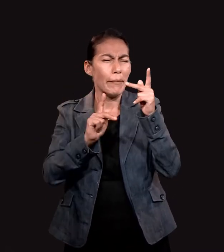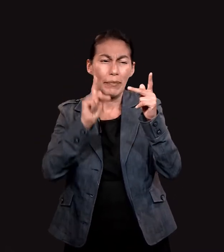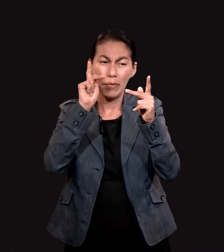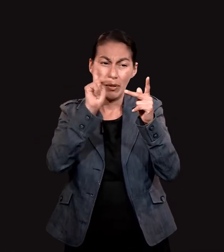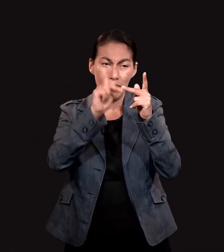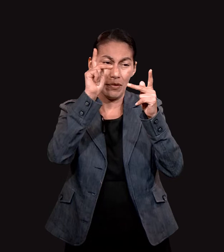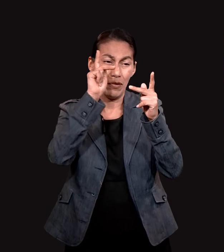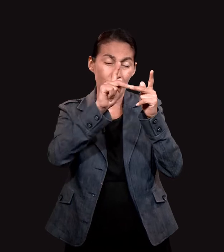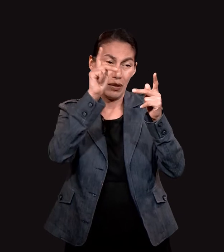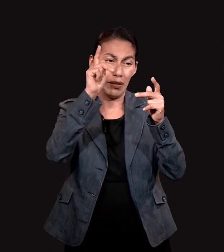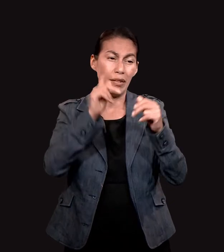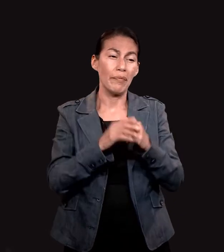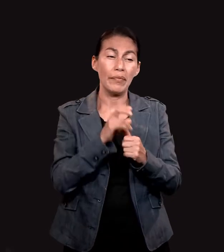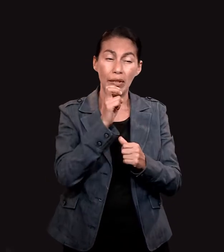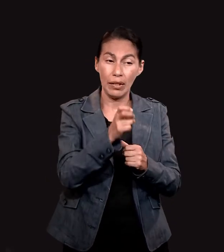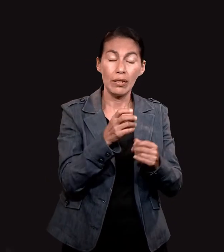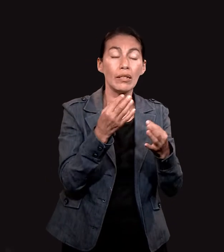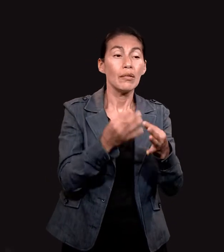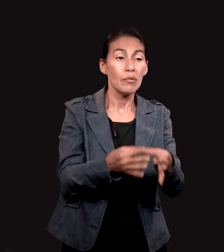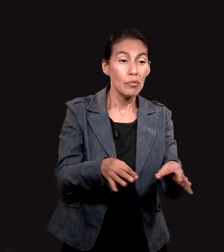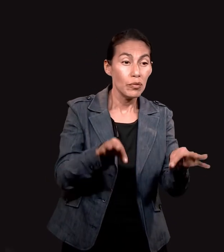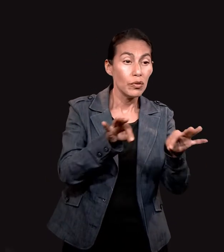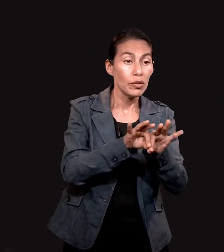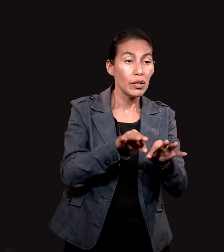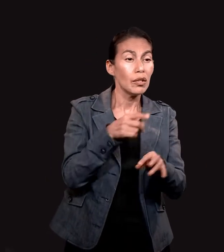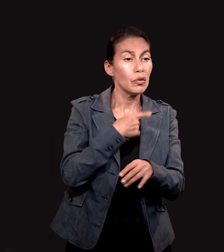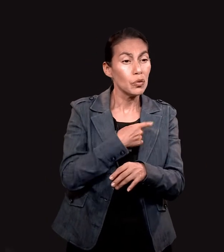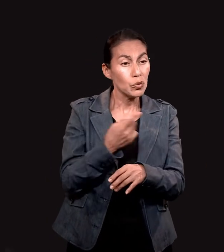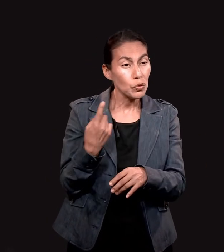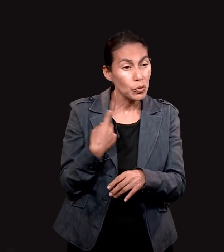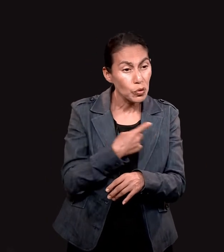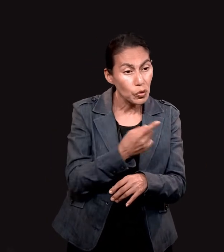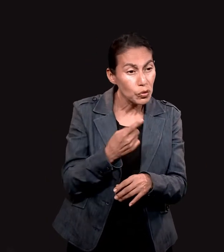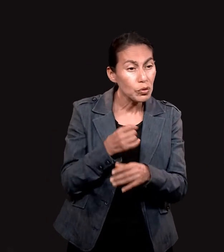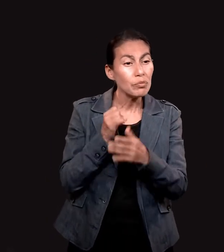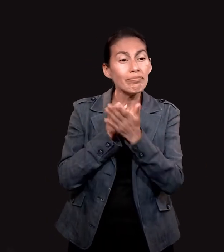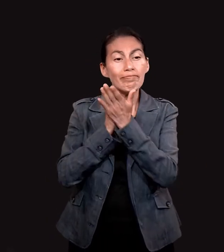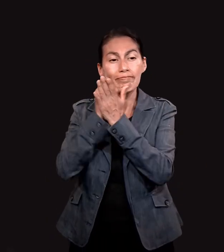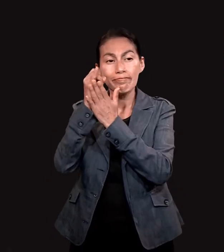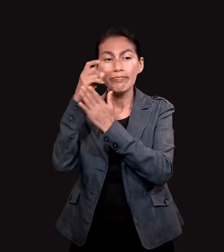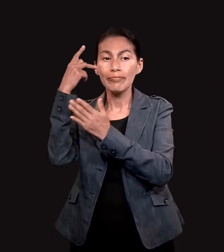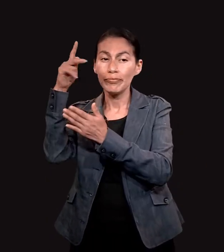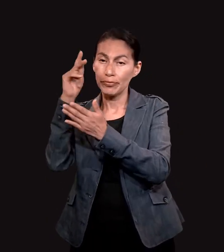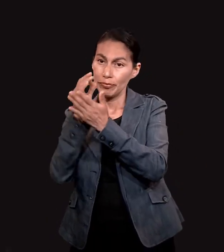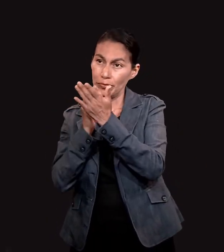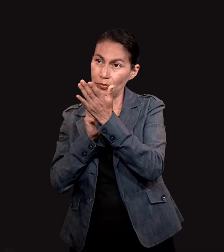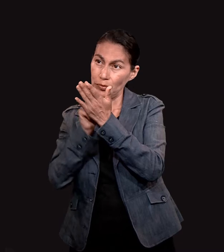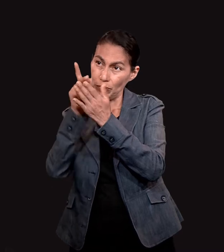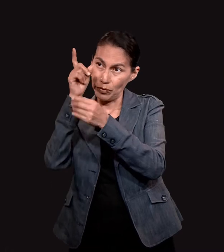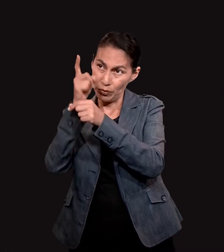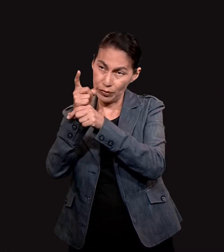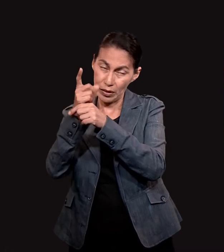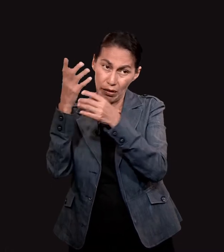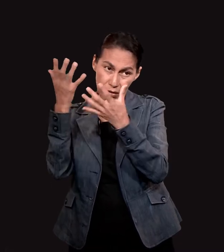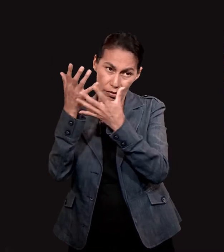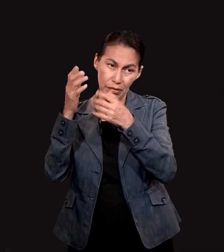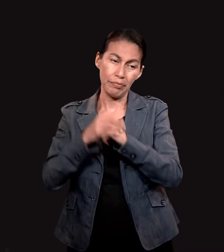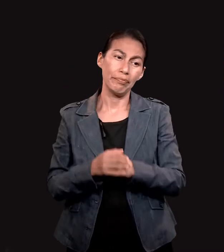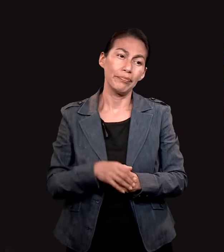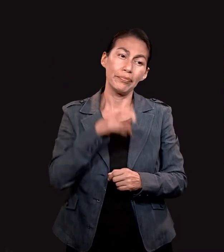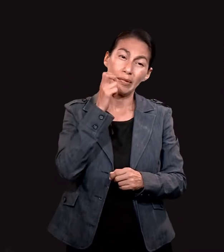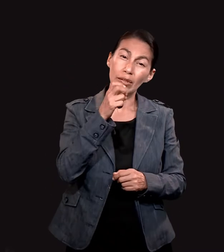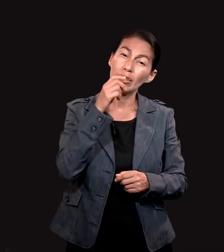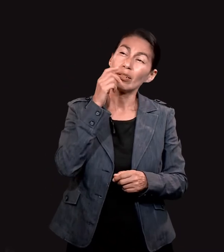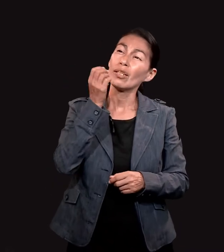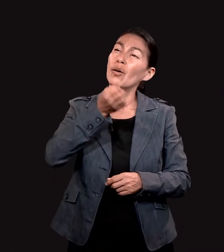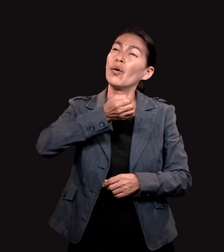y perfecta y que vale la pena considerar seriamente su voluntad al orar. Porque